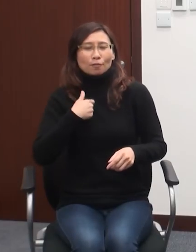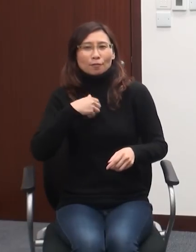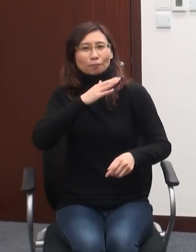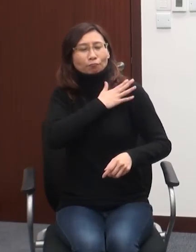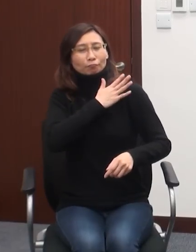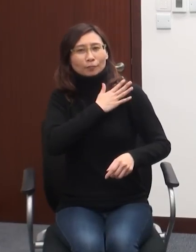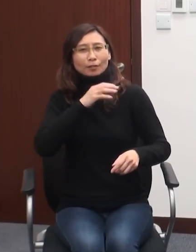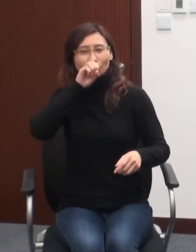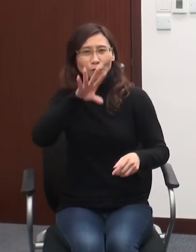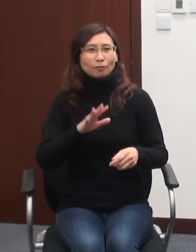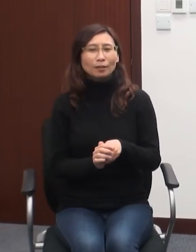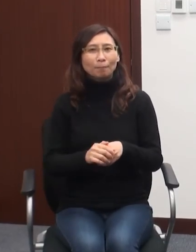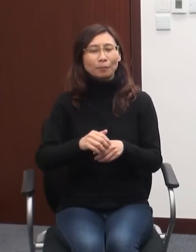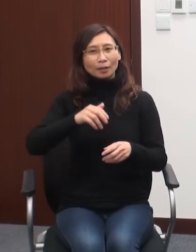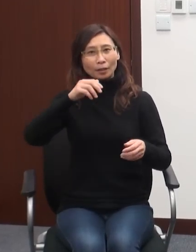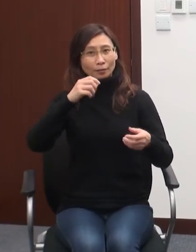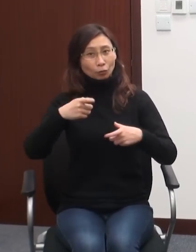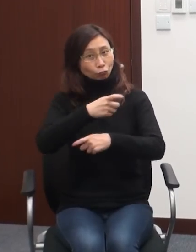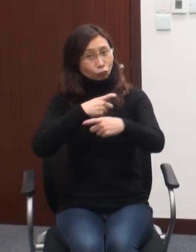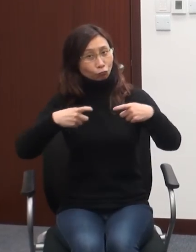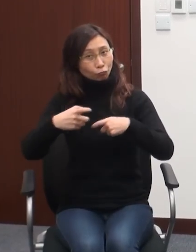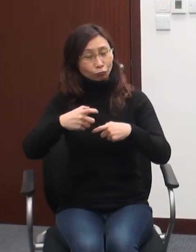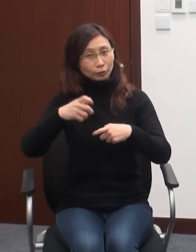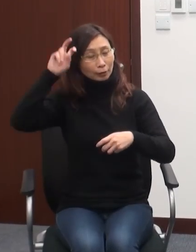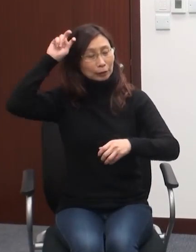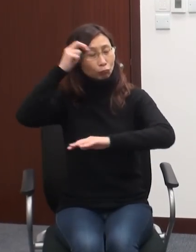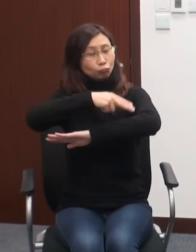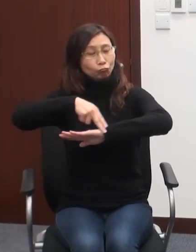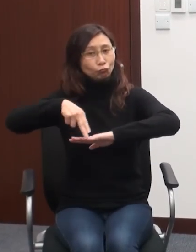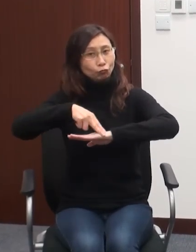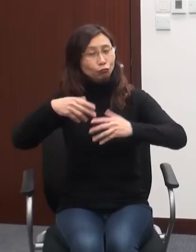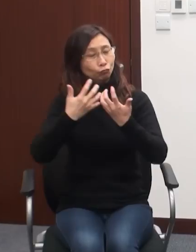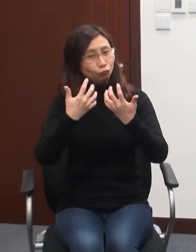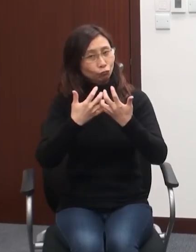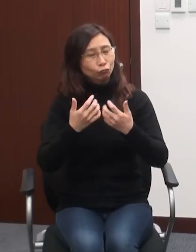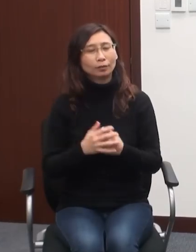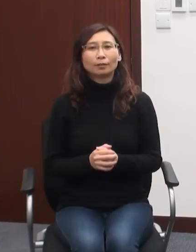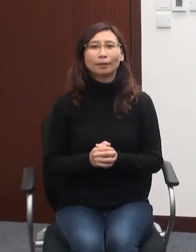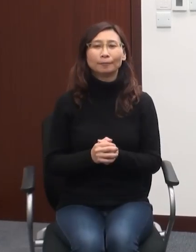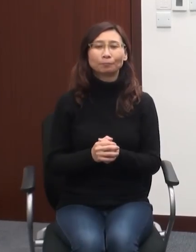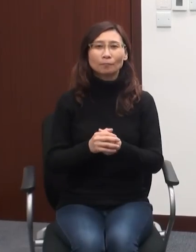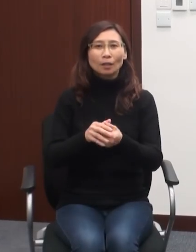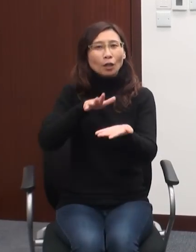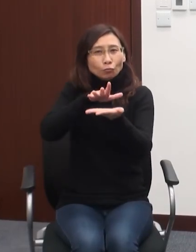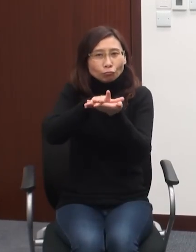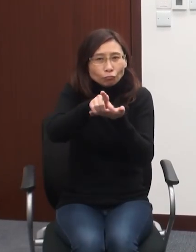政预算案啦。 咁好，个主题嚟嘅啫，我哋当然可以旁及其他嘢啦，即系